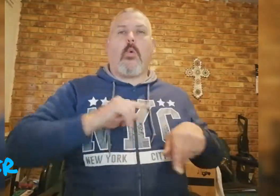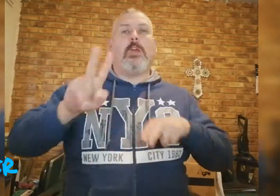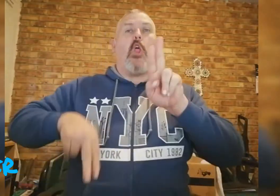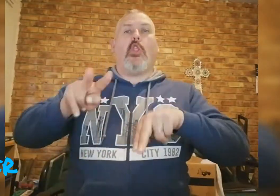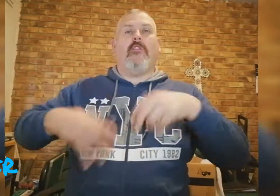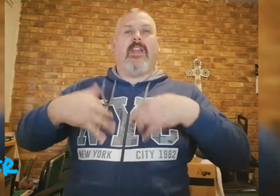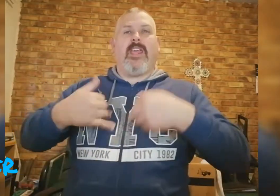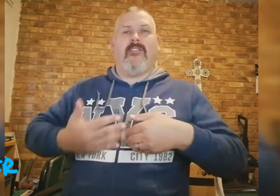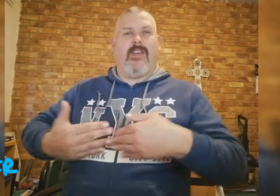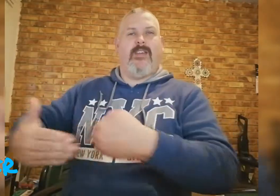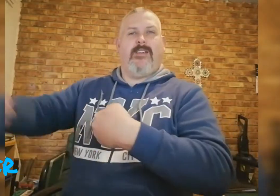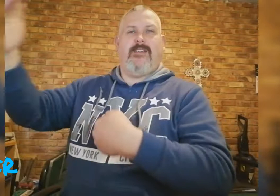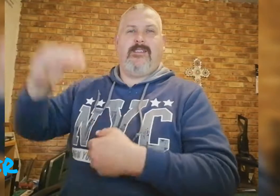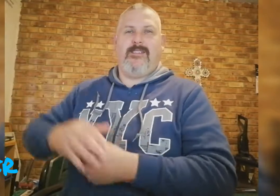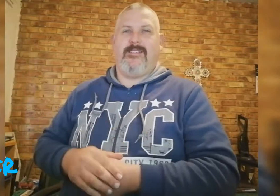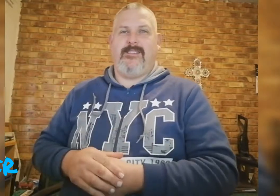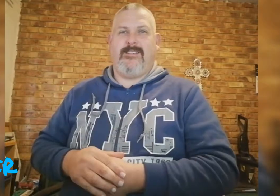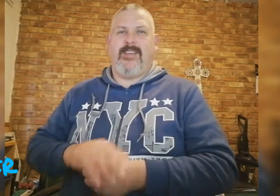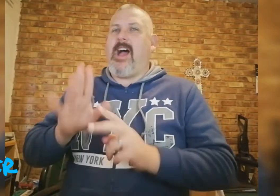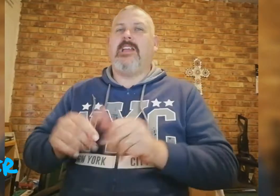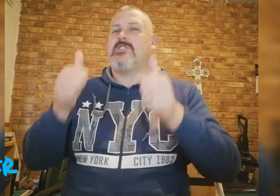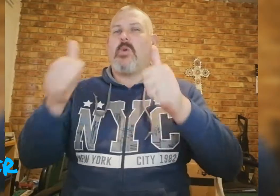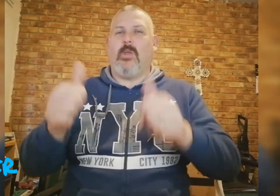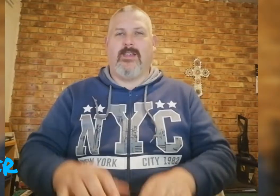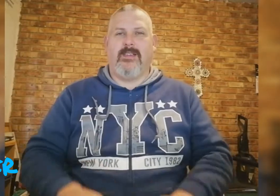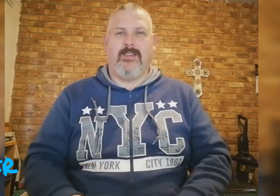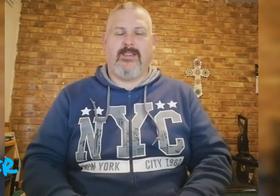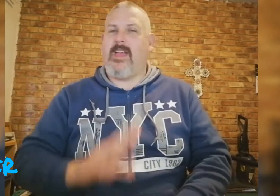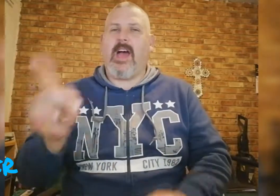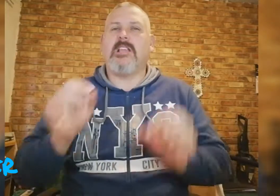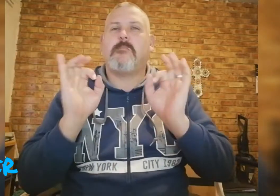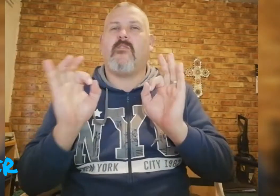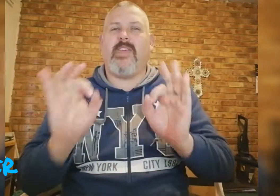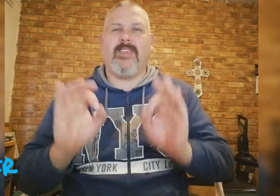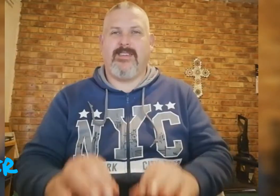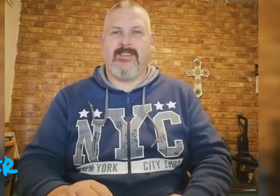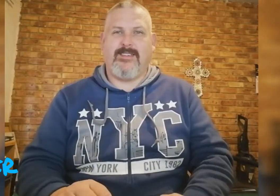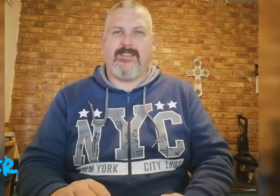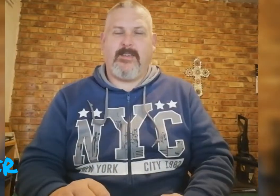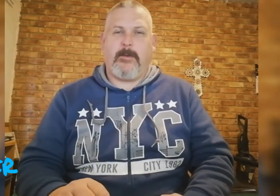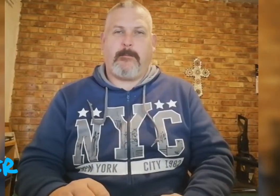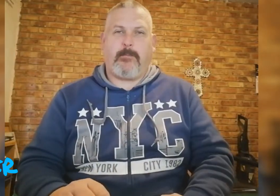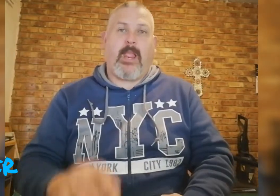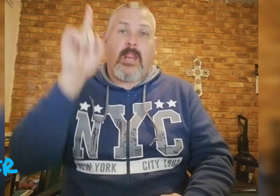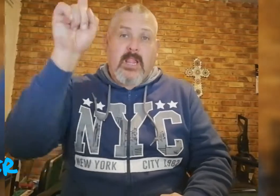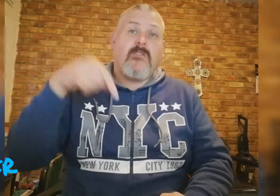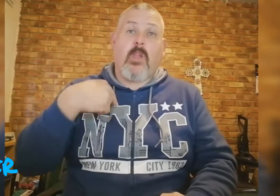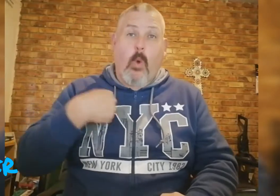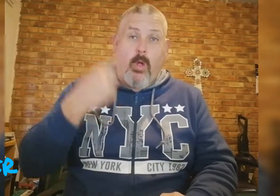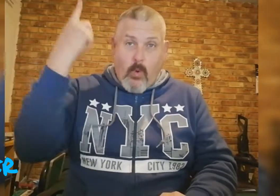toekom, nieuwe lewe. Alles goed, alles perfect. En dit is wat God